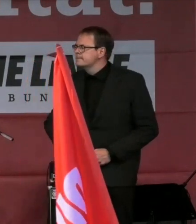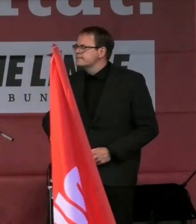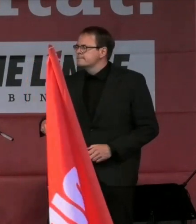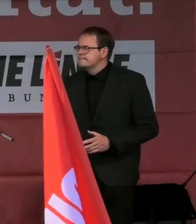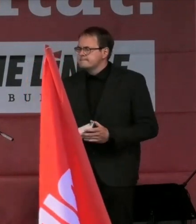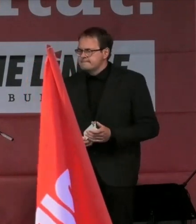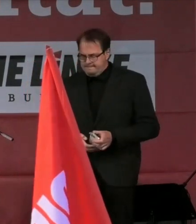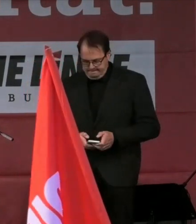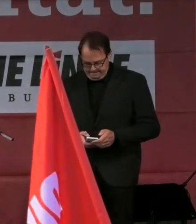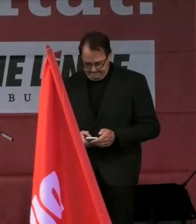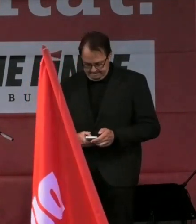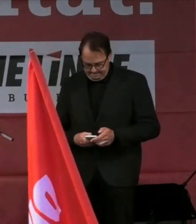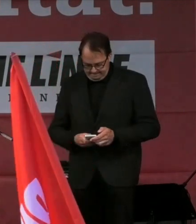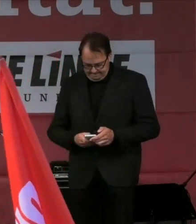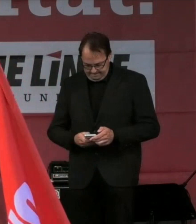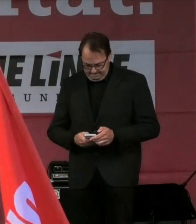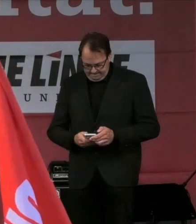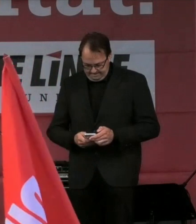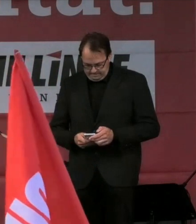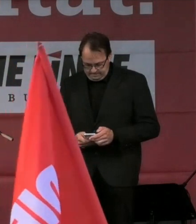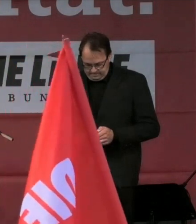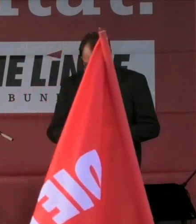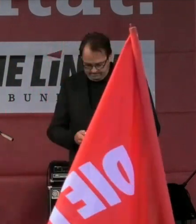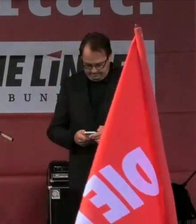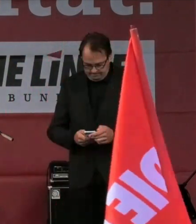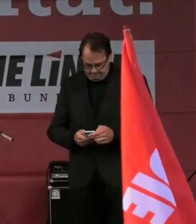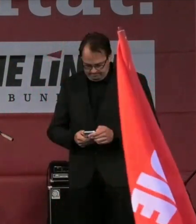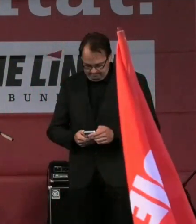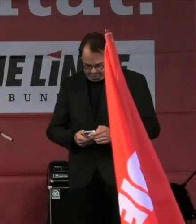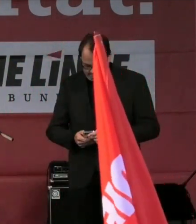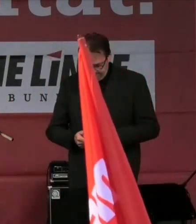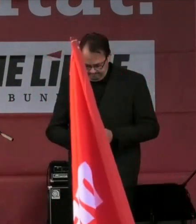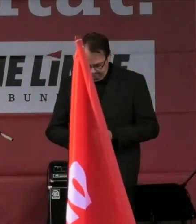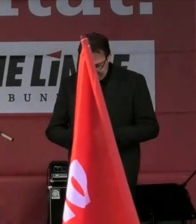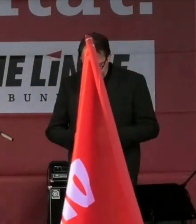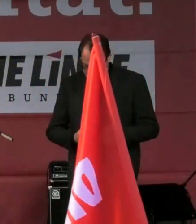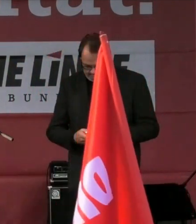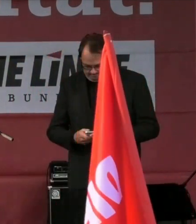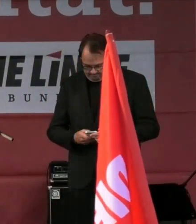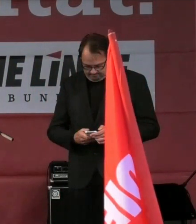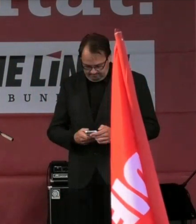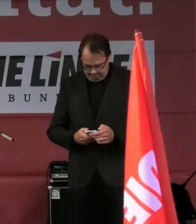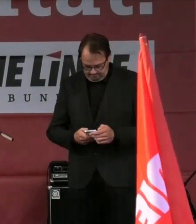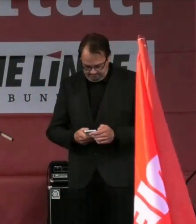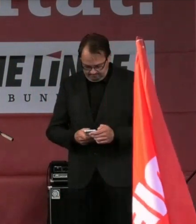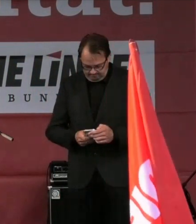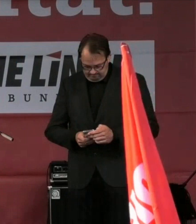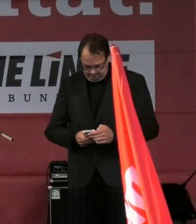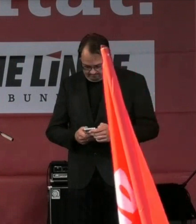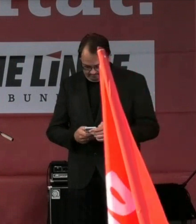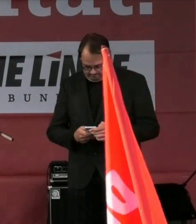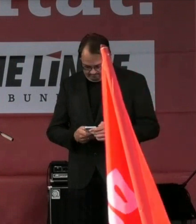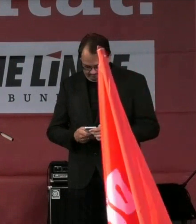diesem jahr mitten auch in der korona krise trotz aller sonstigen herausforderungen 780